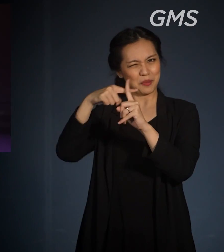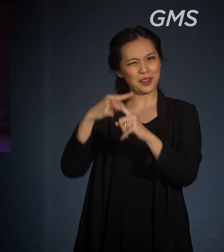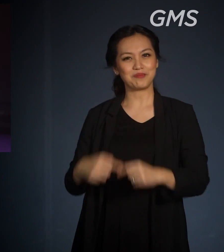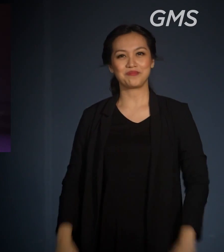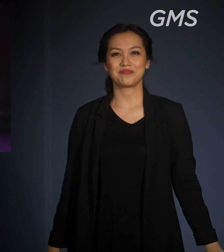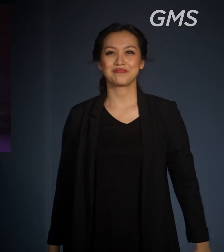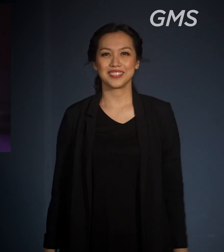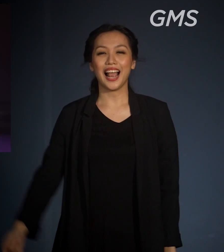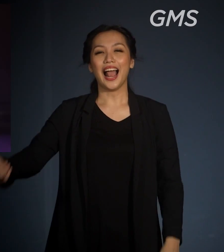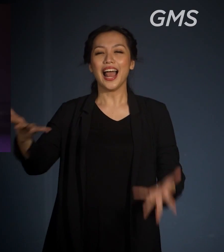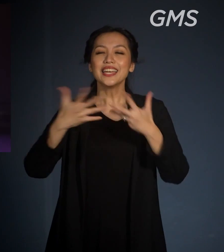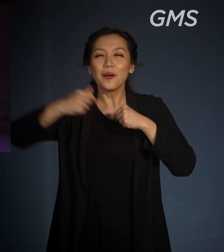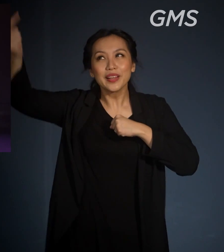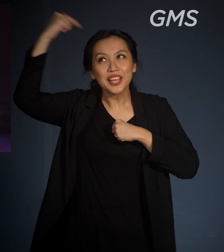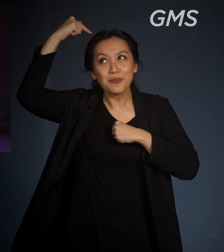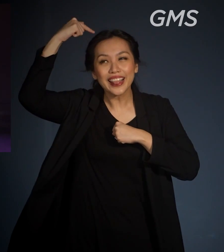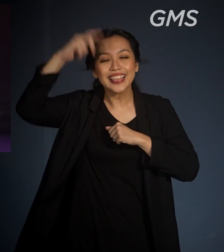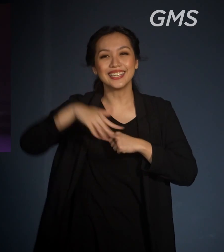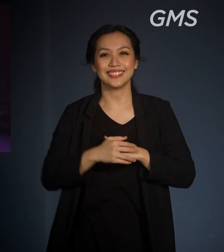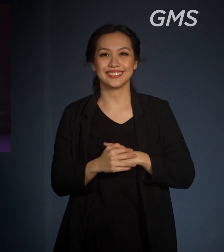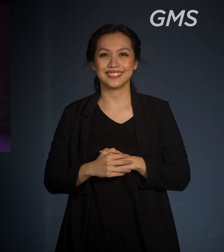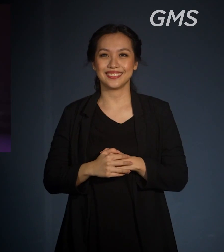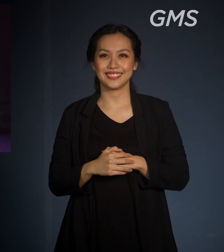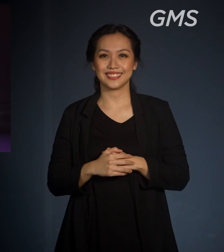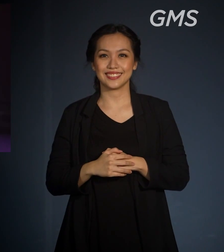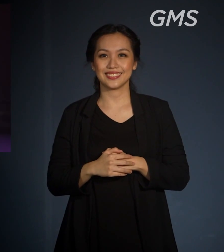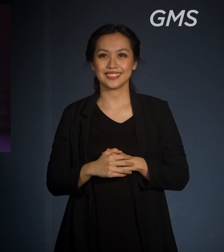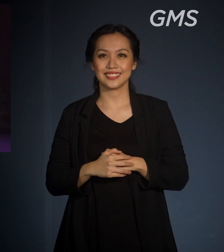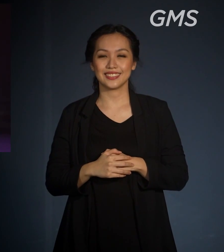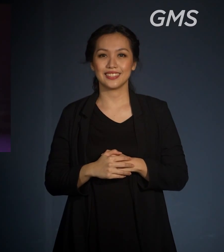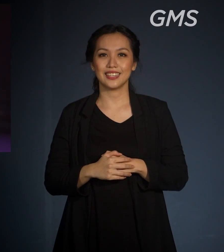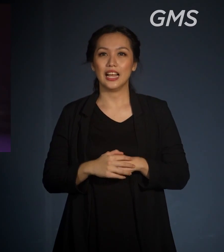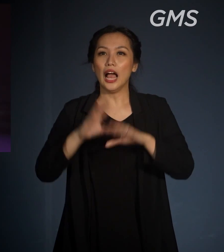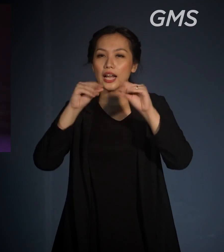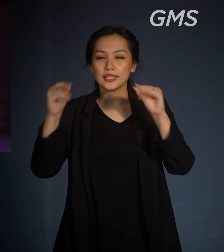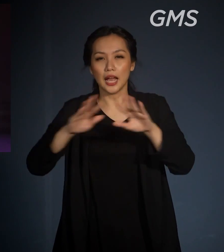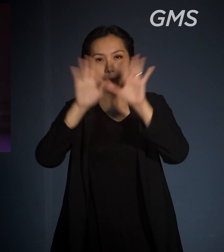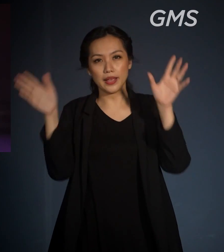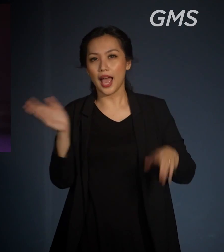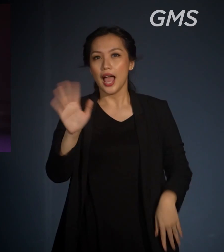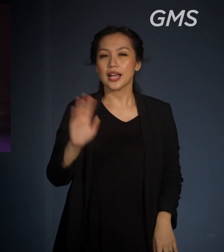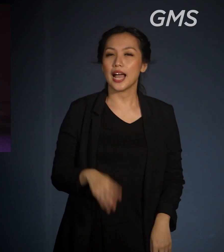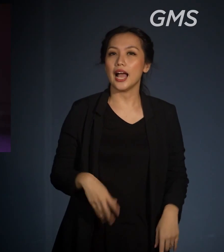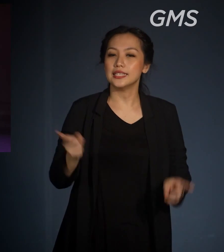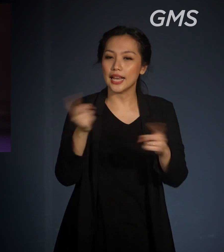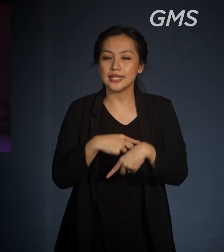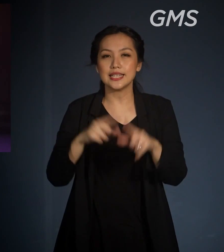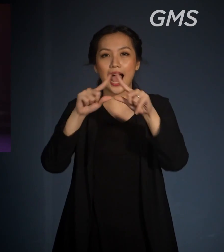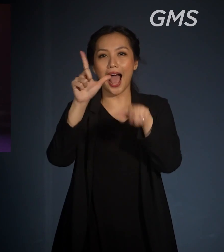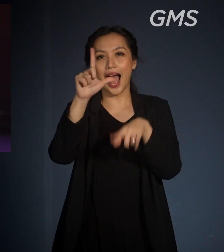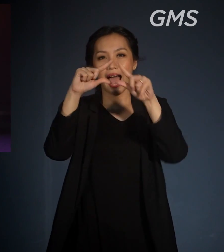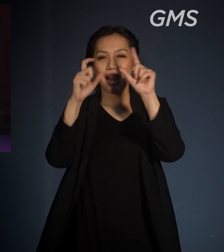dan sebagainya. Itulah sebabnya, semakin sibuk tidak boleh jadi alasan Anda nggak bisa melayani. Katakan